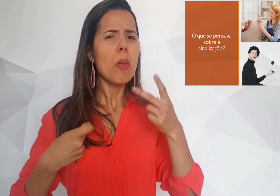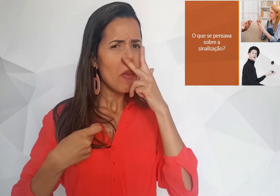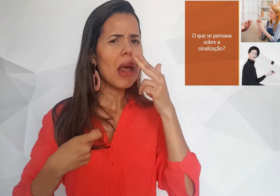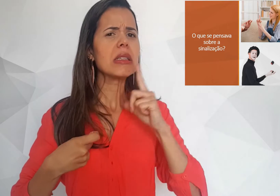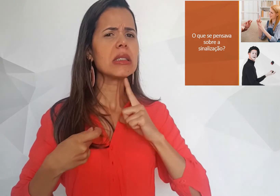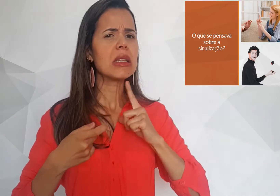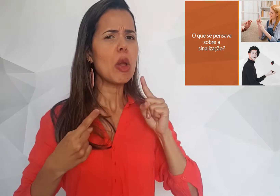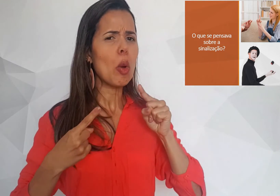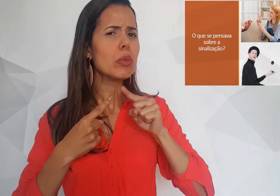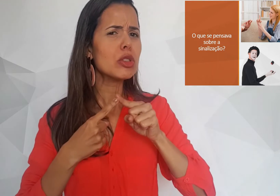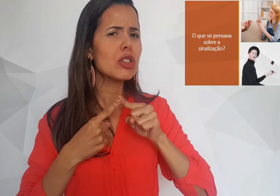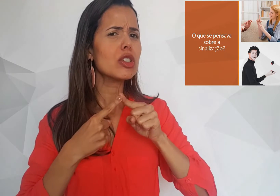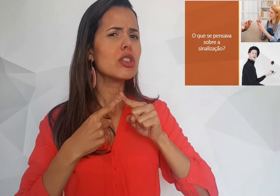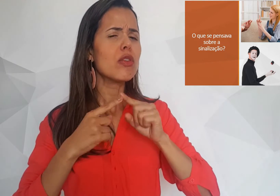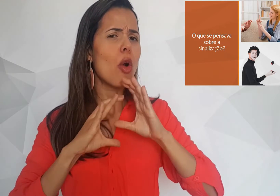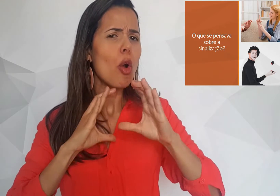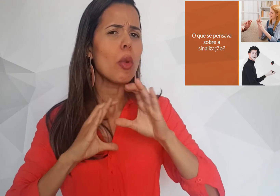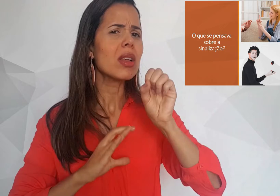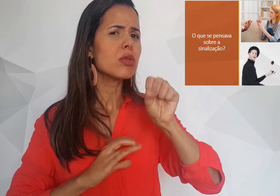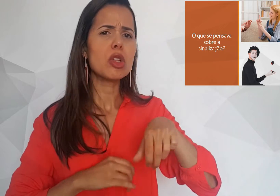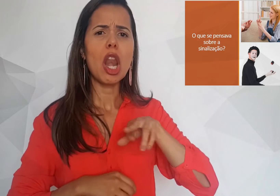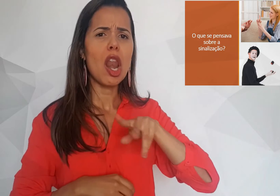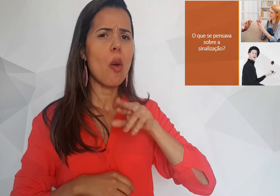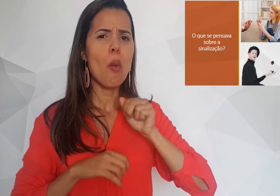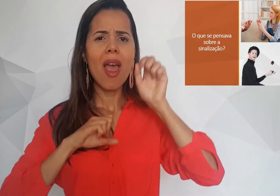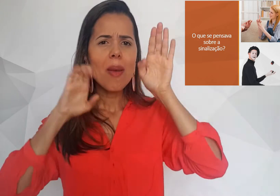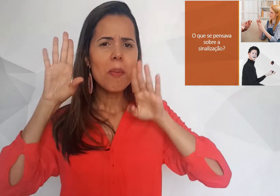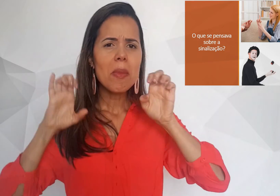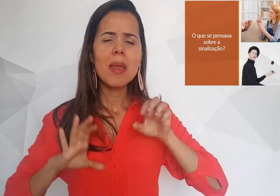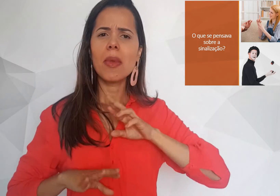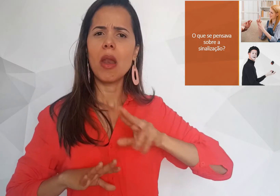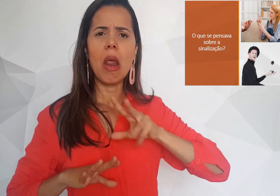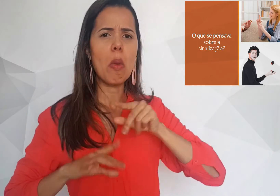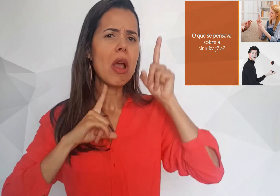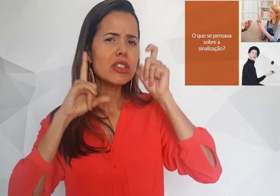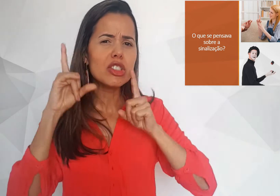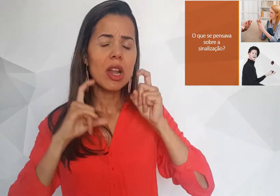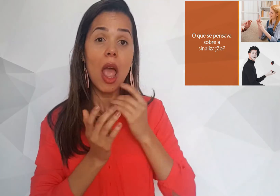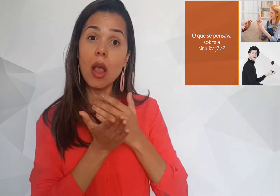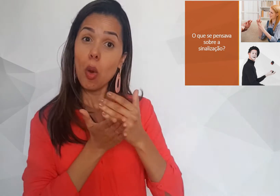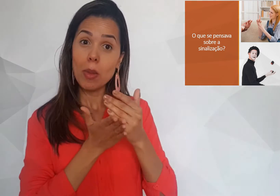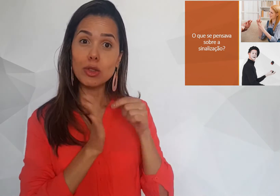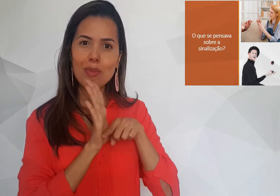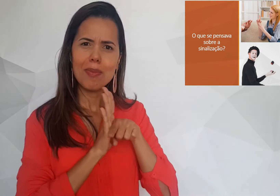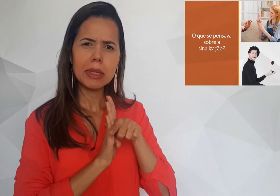certo controle. Então, a partir dessa observação, desse tipo de observação